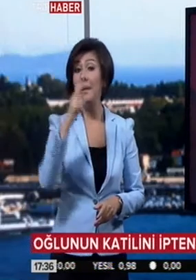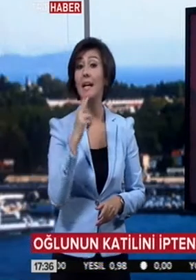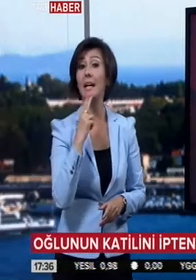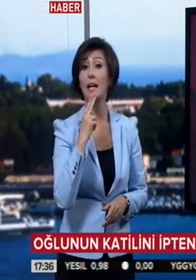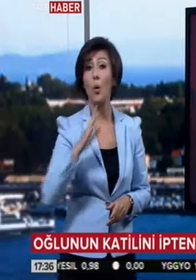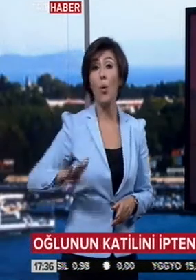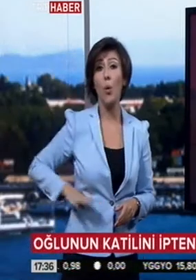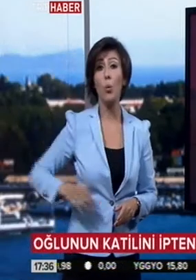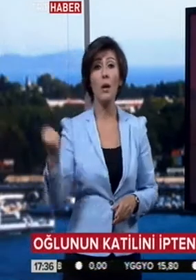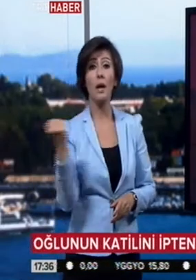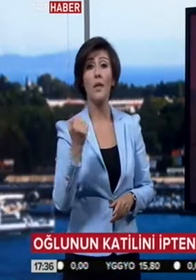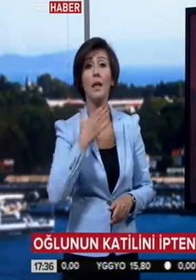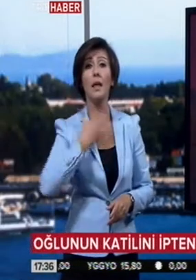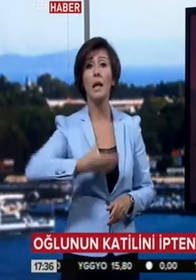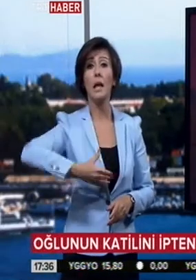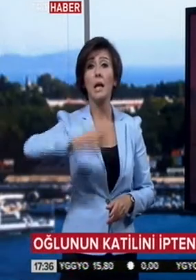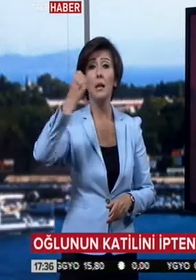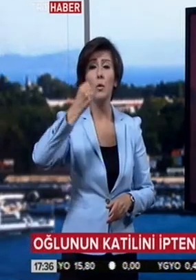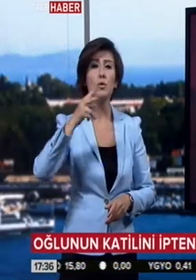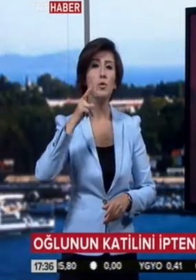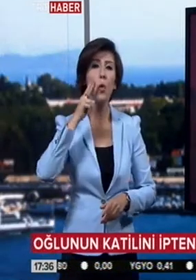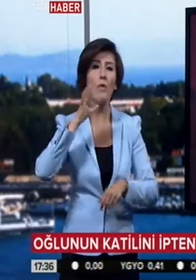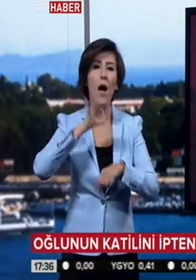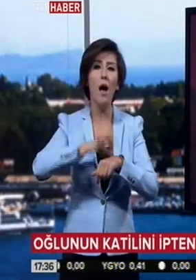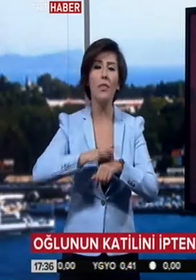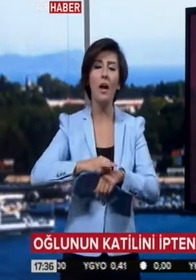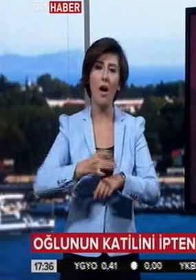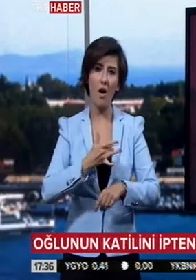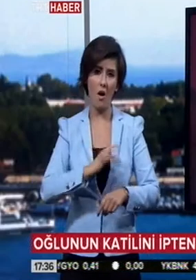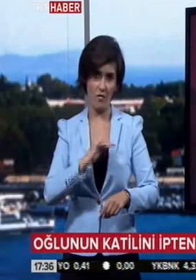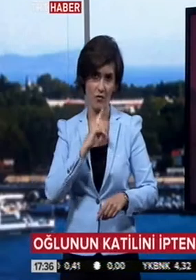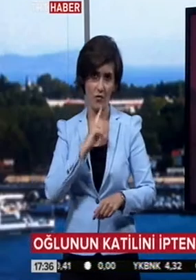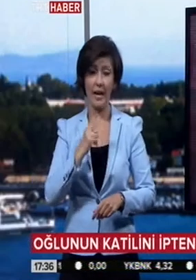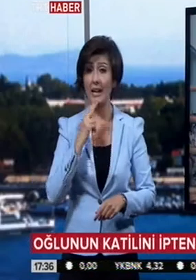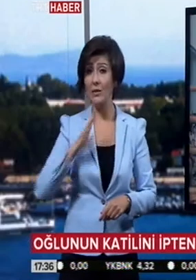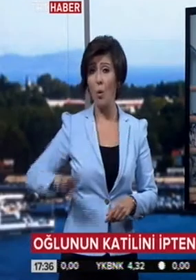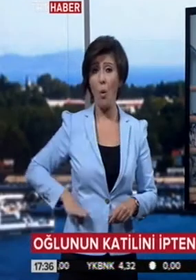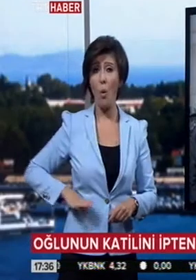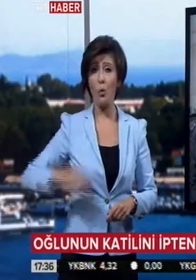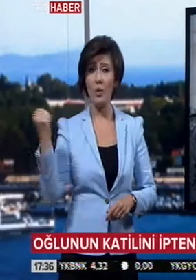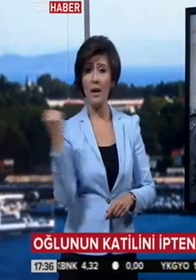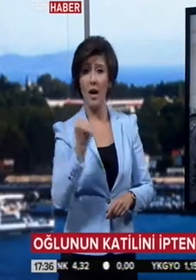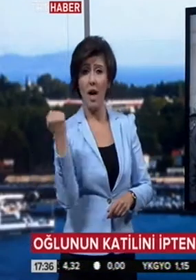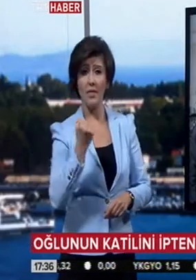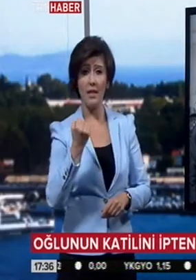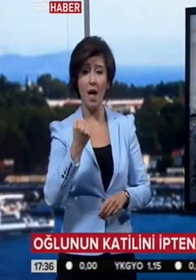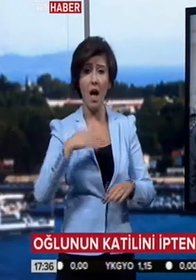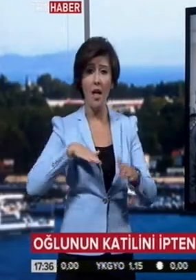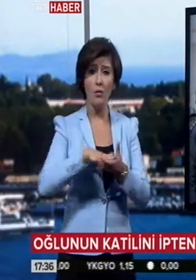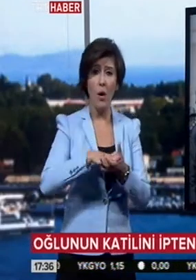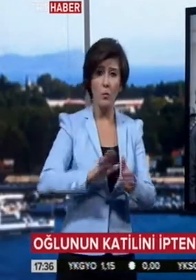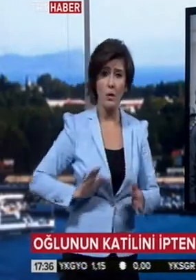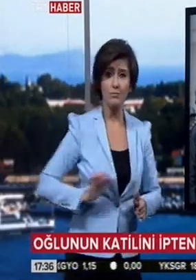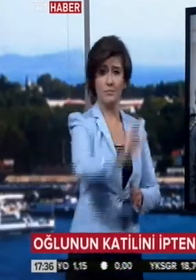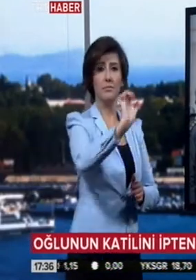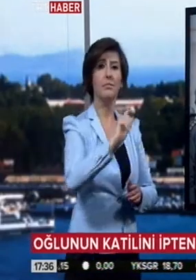İran'da bir kadın oğlunun katilini idam sehpasındayken son anda affetti. Kadın oğlunun katilinin altındaki tabureyi çekmek